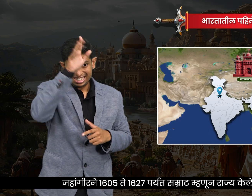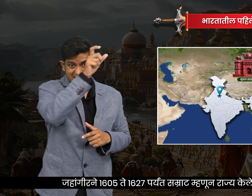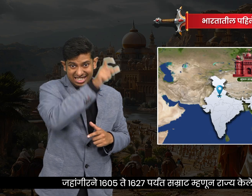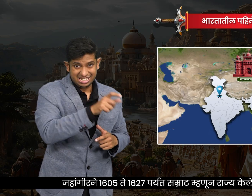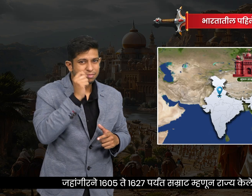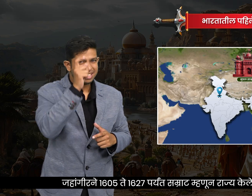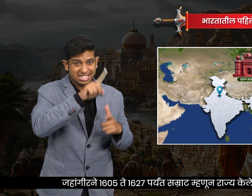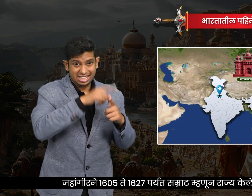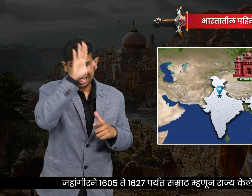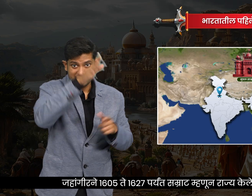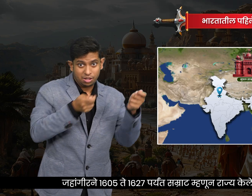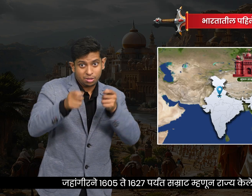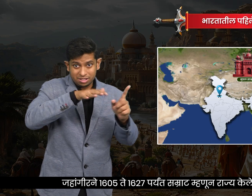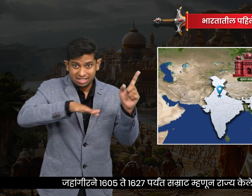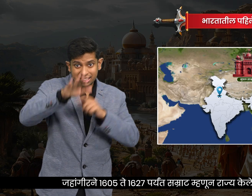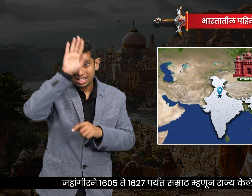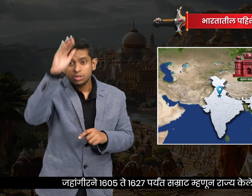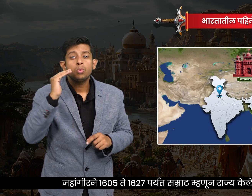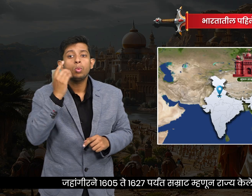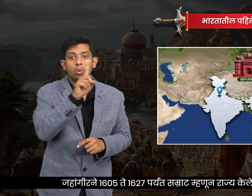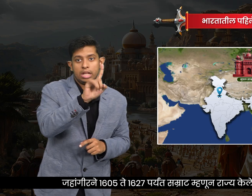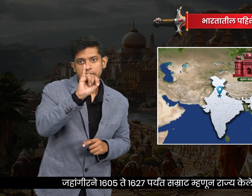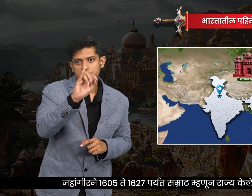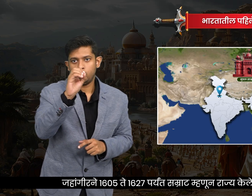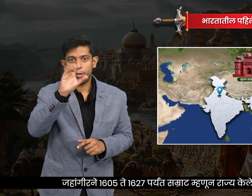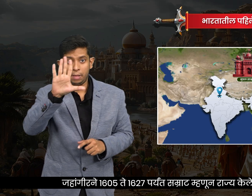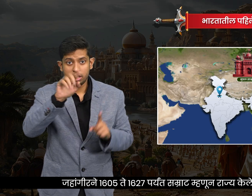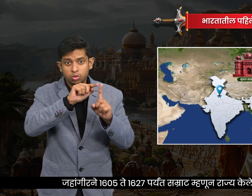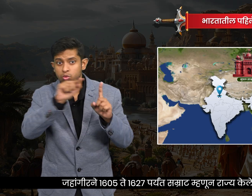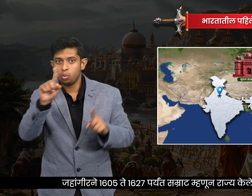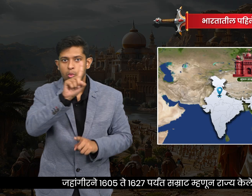जहांगीरने 1605 से लेके 1627 CE